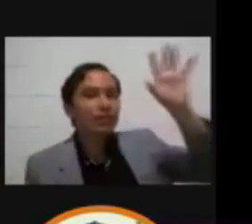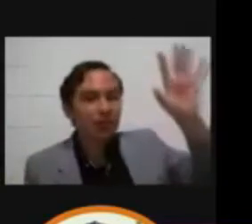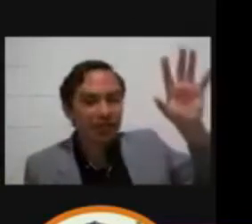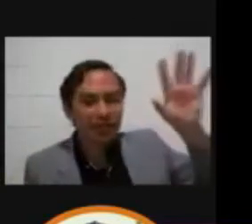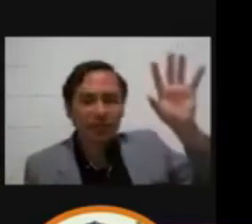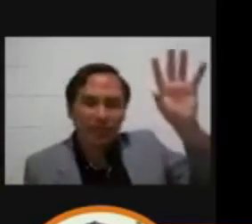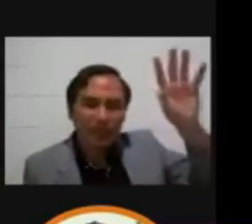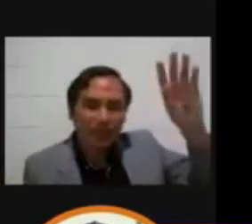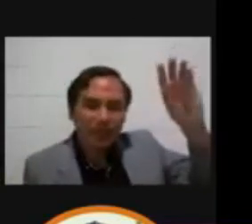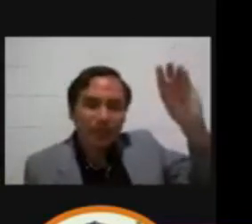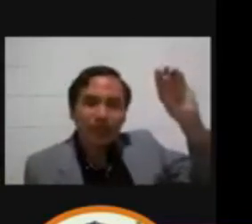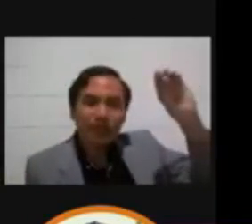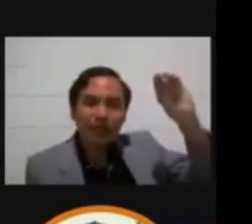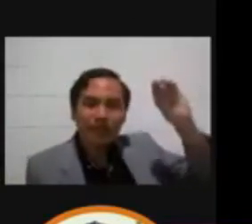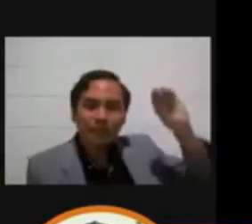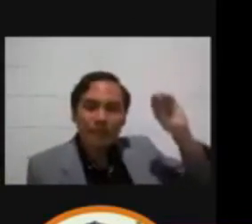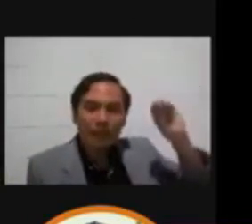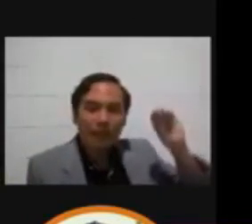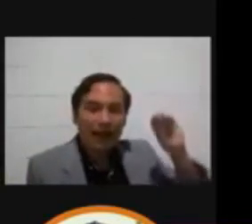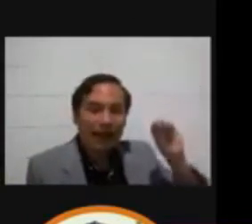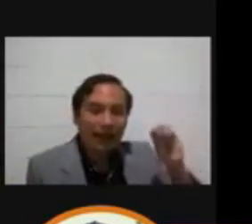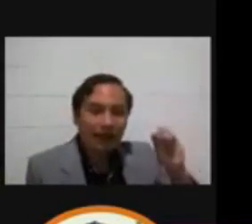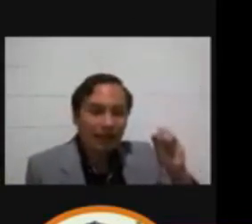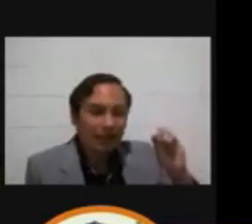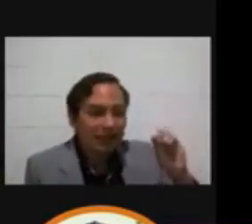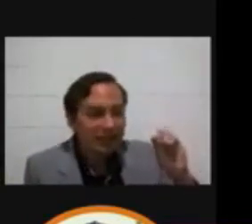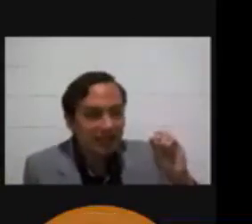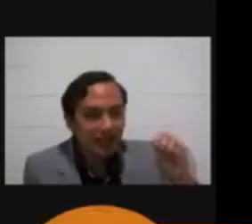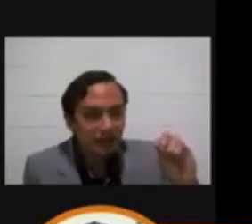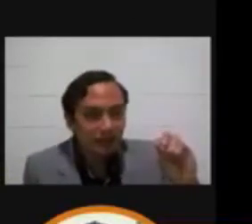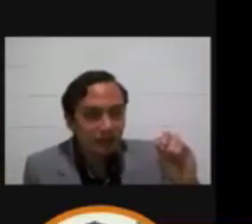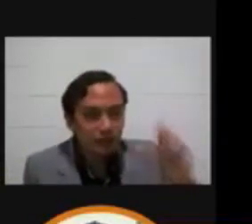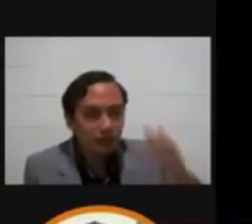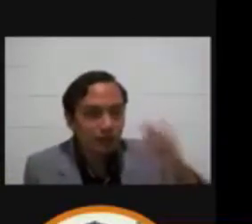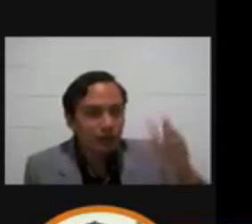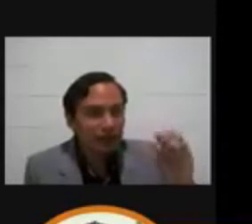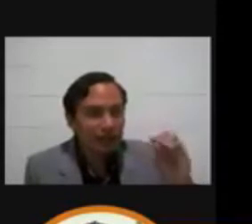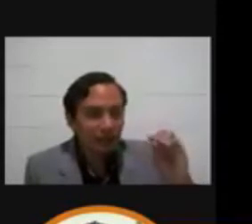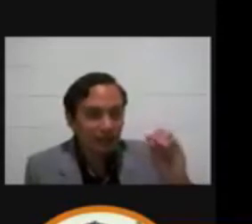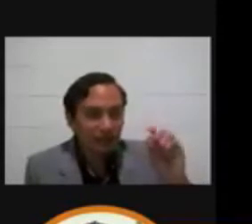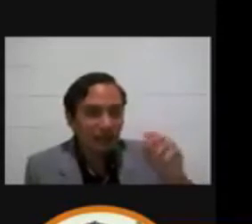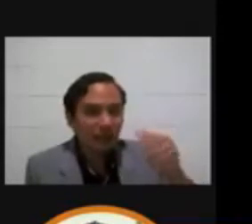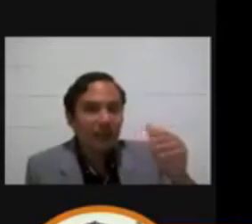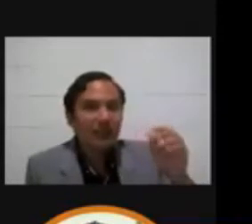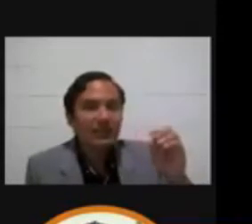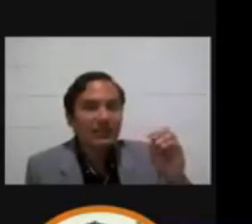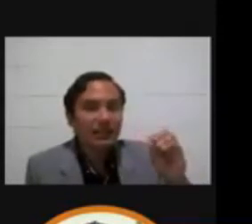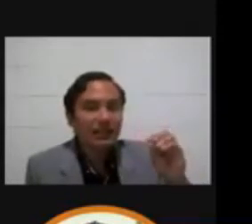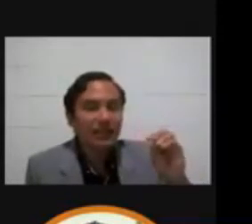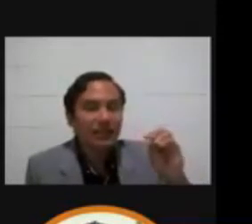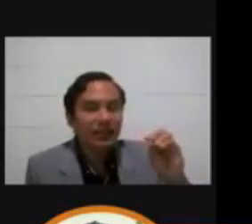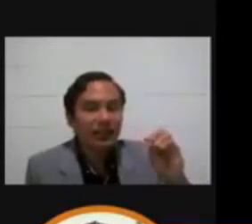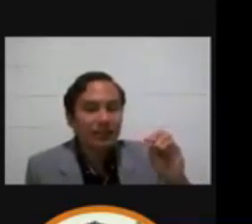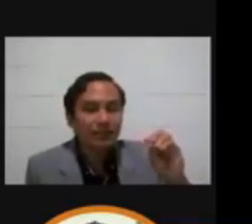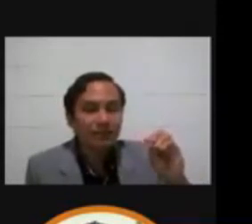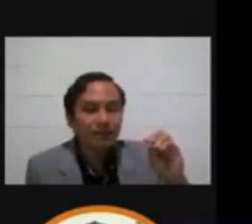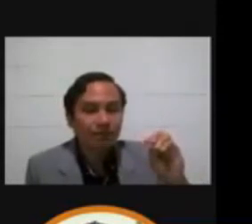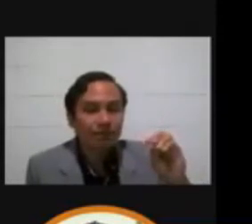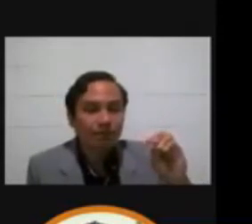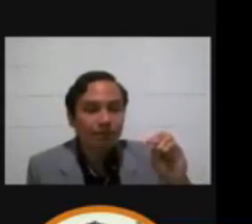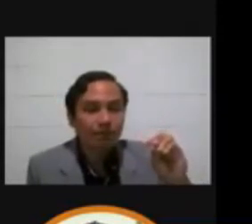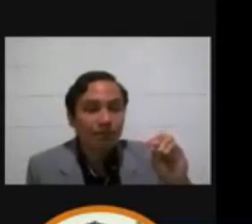segunda planta. Perfectamente pudieron haber bajado ese grado, o todos los demás, es decir, en los que él iba a seguir,